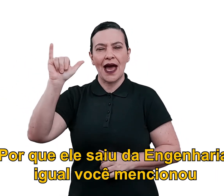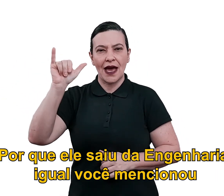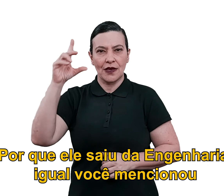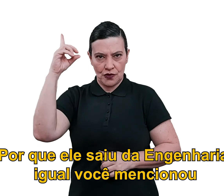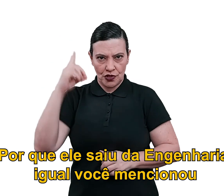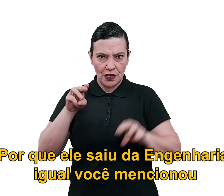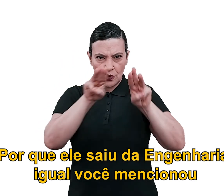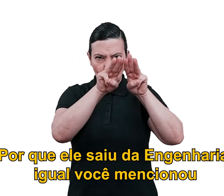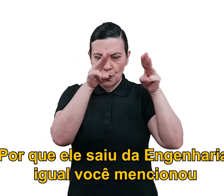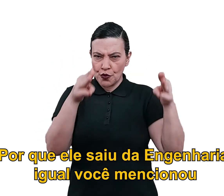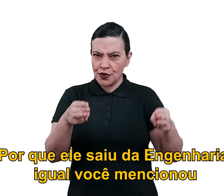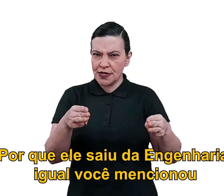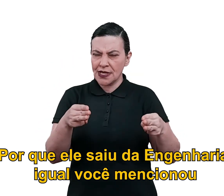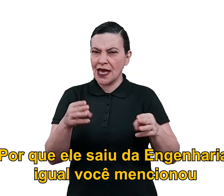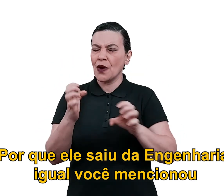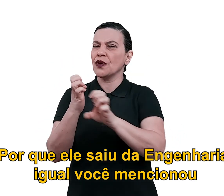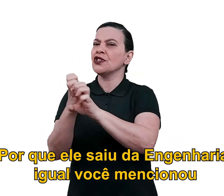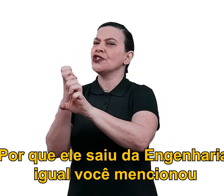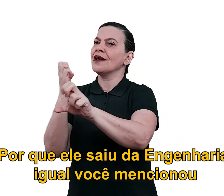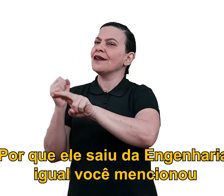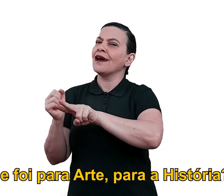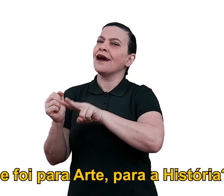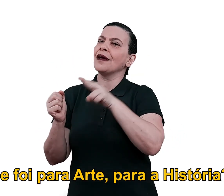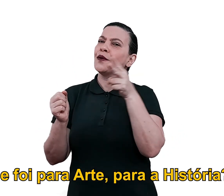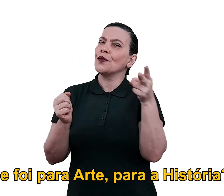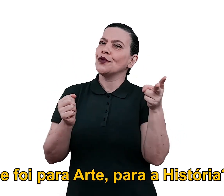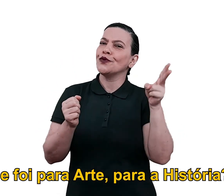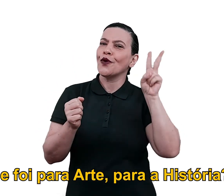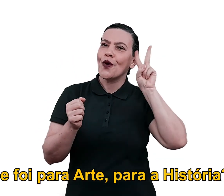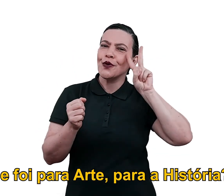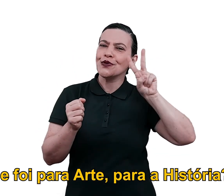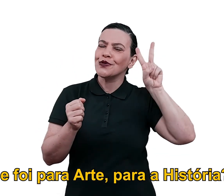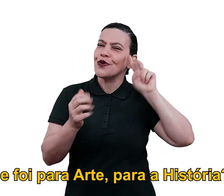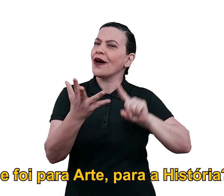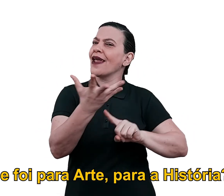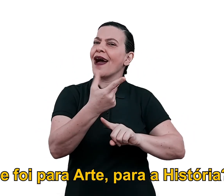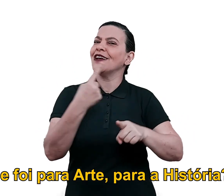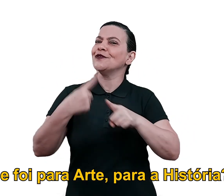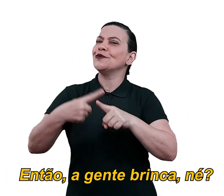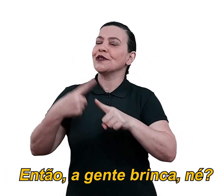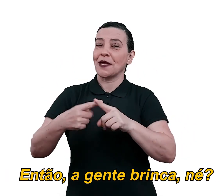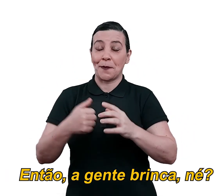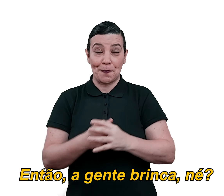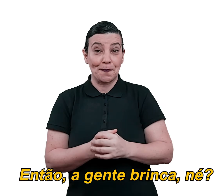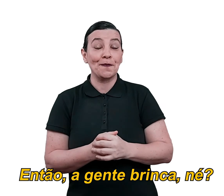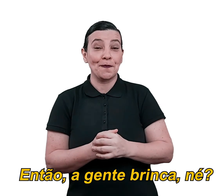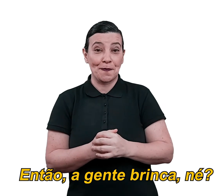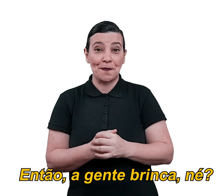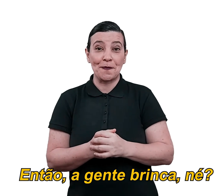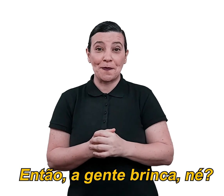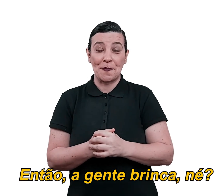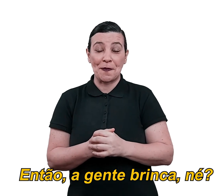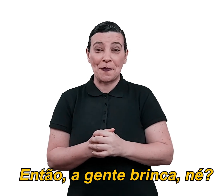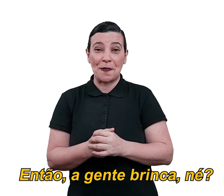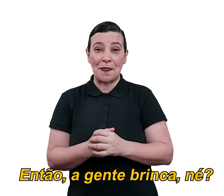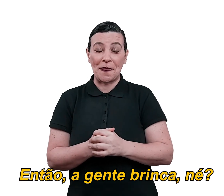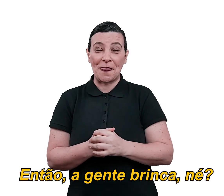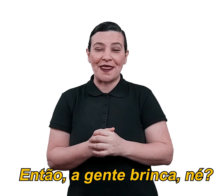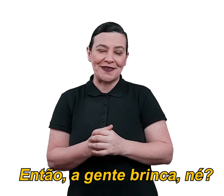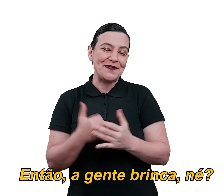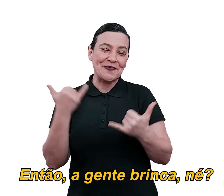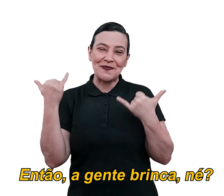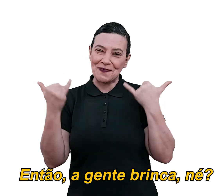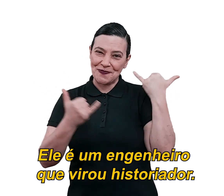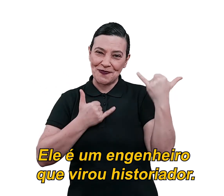Por que ele saiu da engenharia, né, igual você mencionou, e foi para a arte, para a história? Então, ele é a